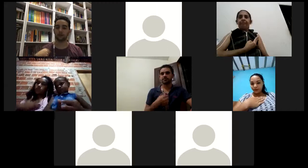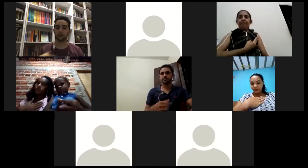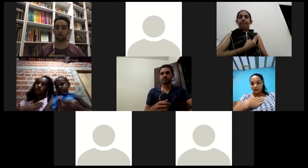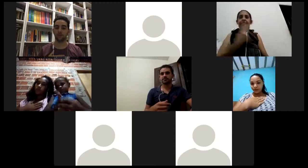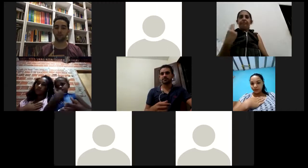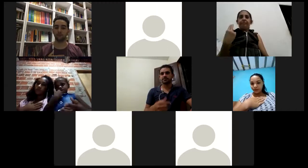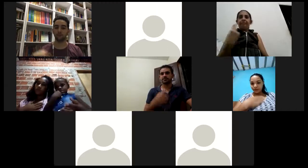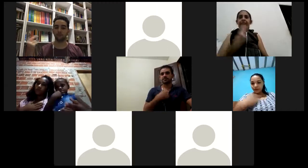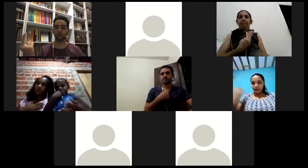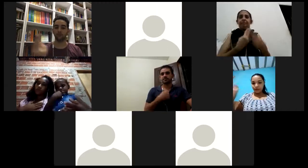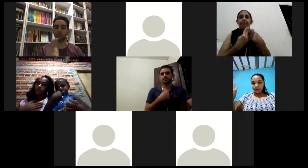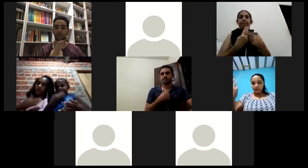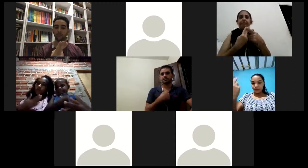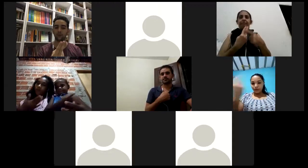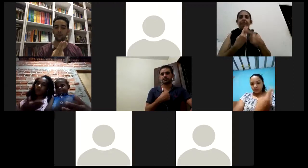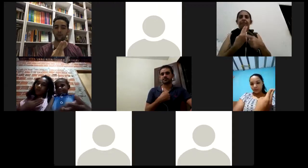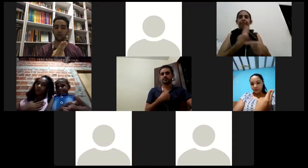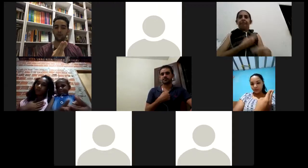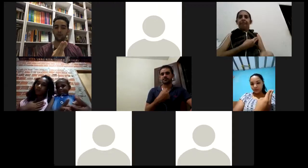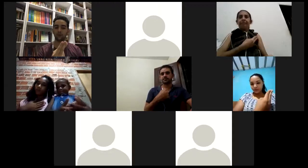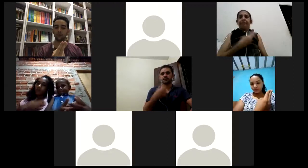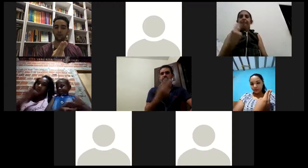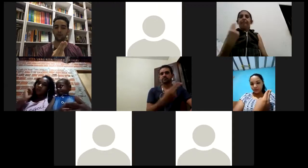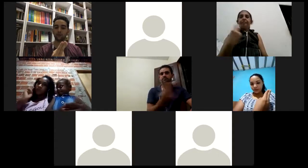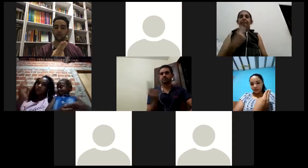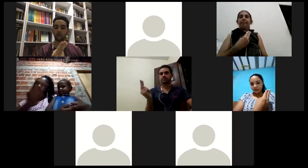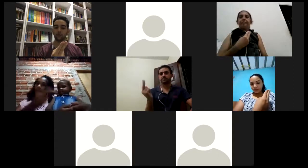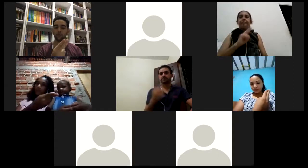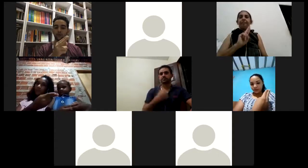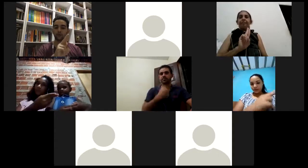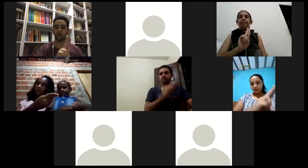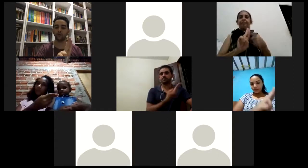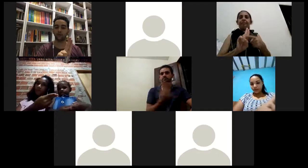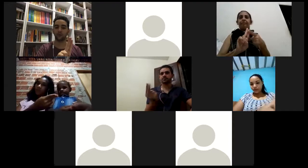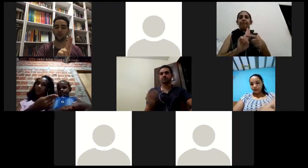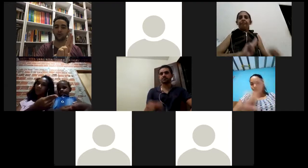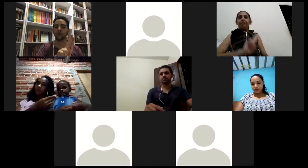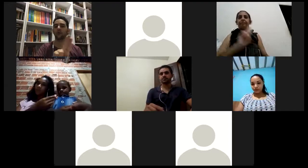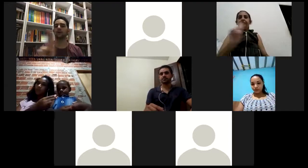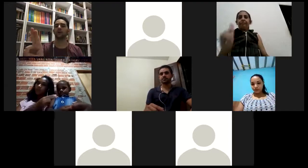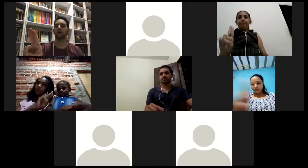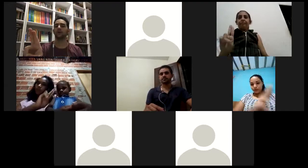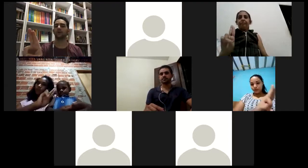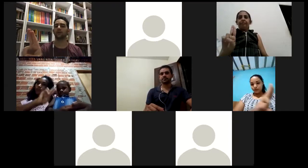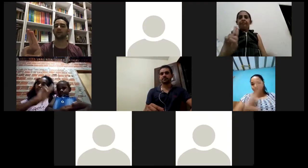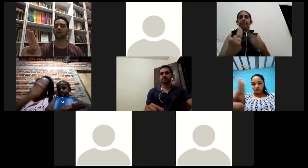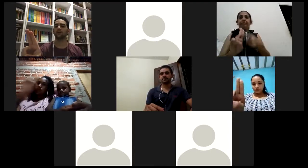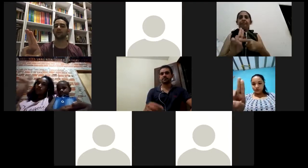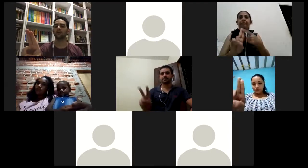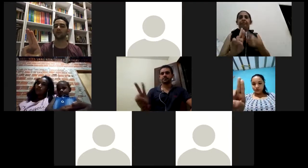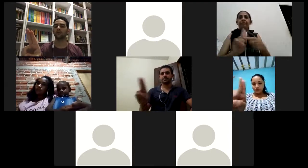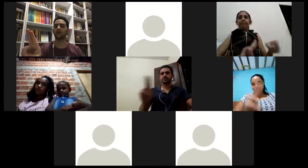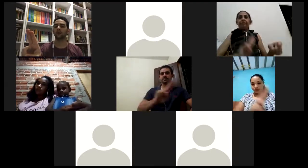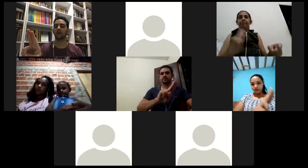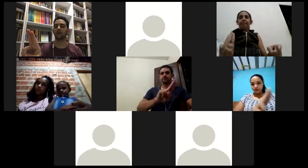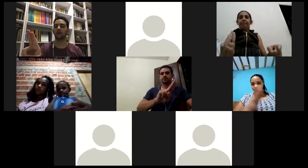mim, meu nome. E quando eu vou perguntar o seu nome, eu viro minha mão para frente e faço